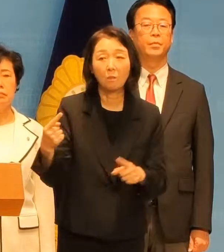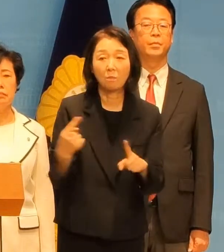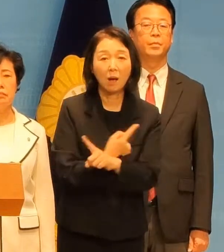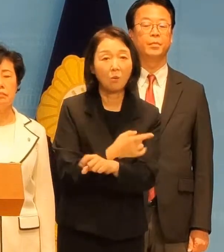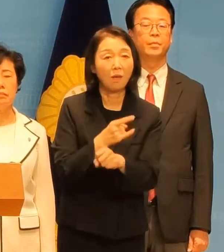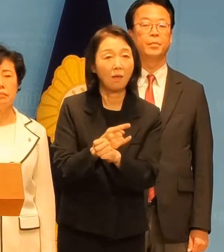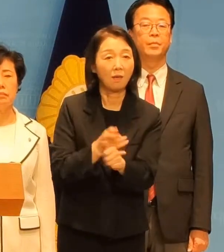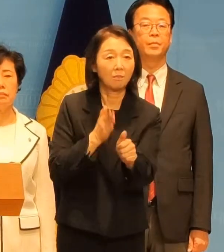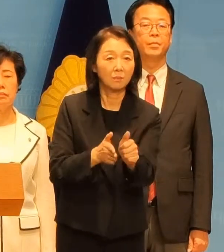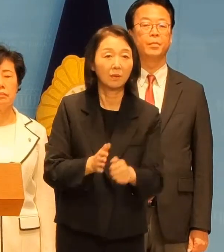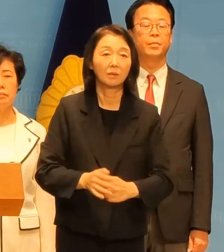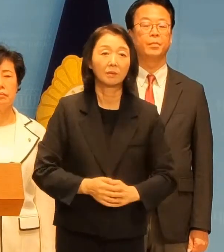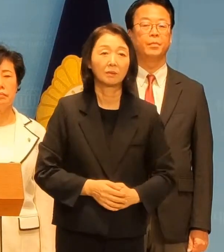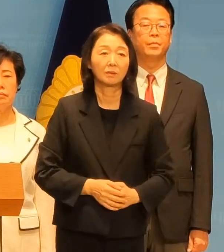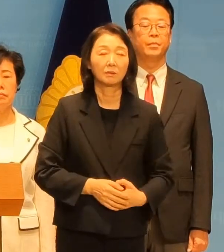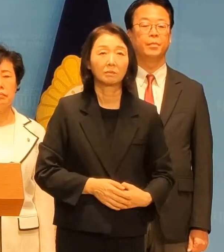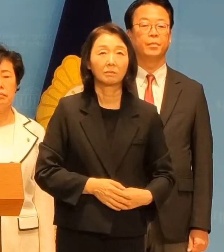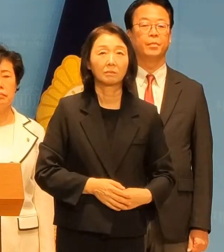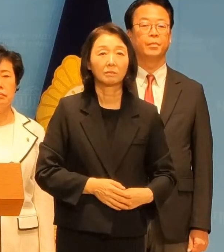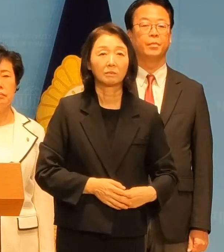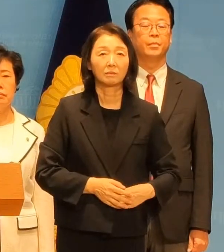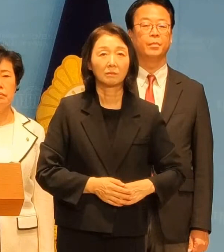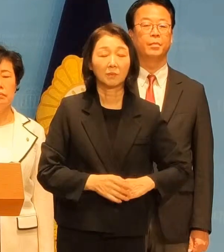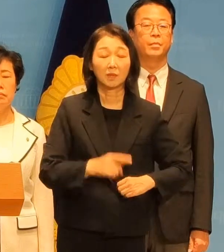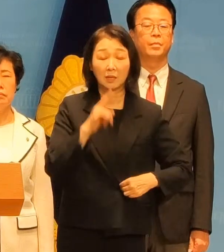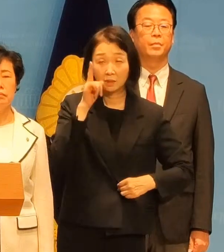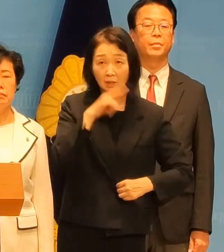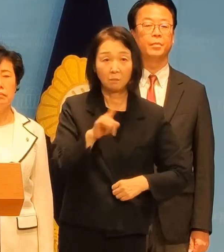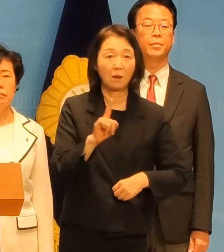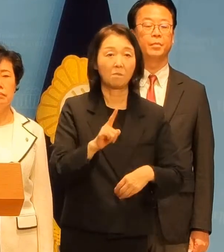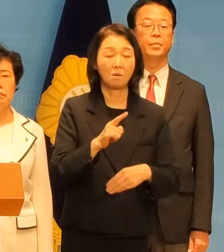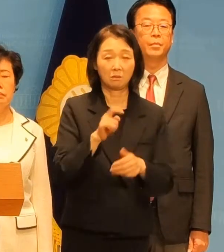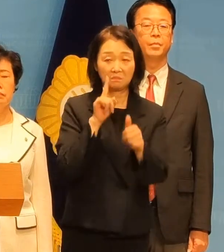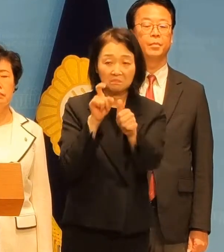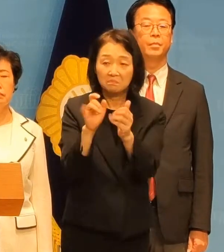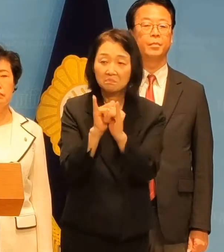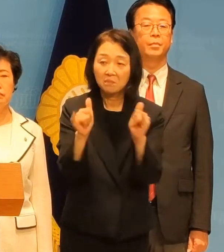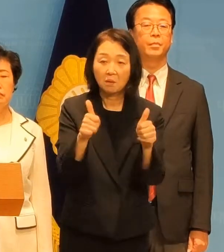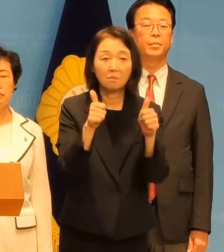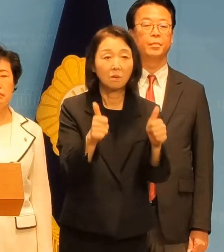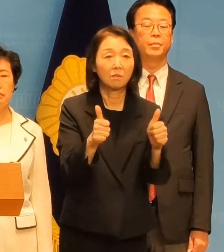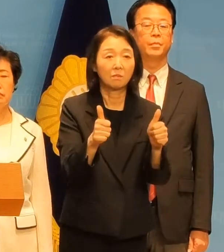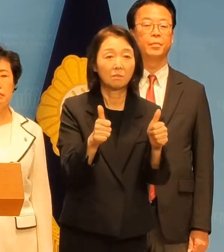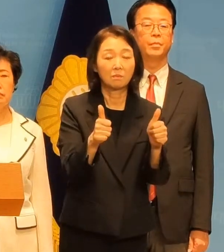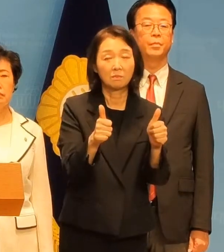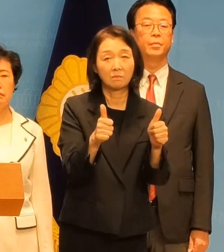바꿔치겠다는 것입니다. 더 악질적인 것은 피고인이 법관